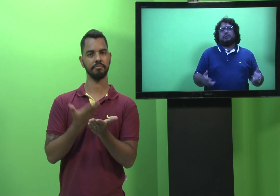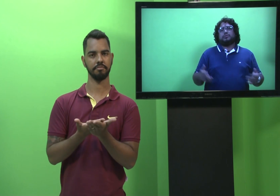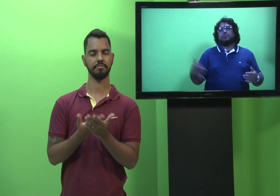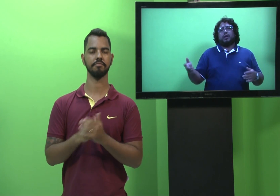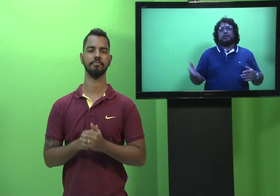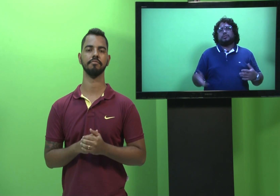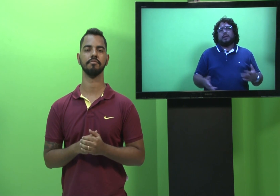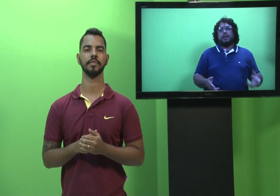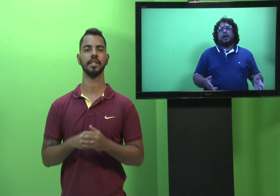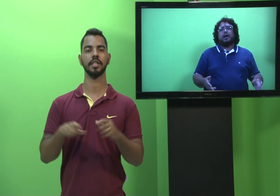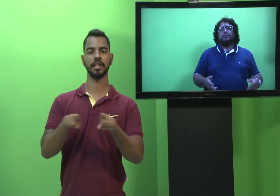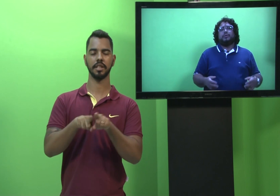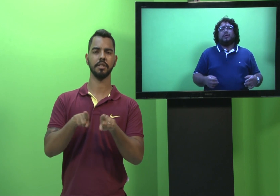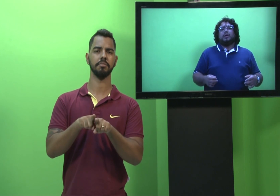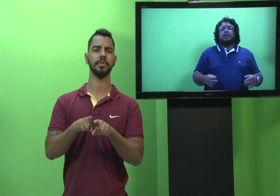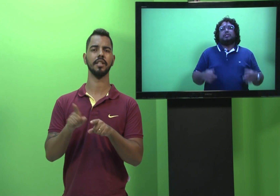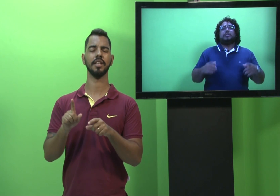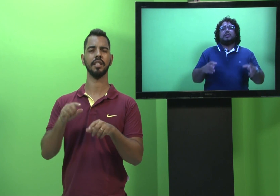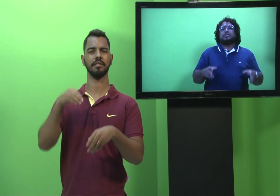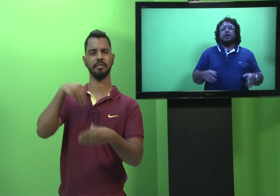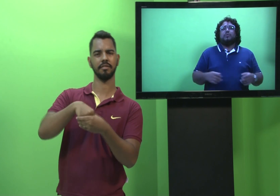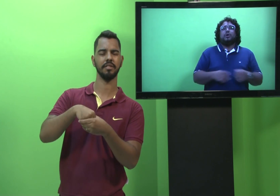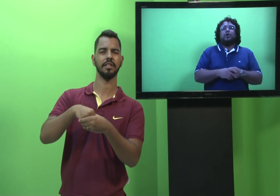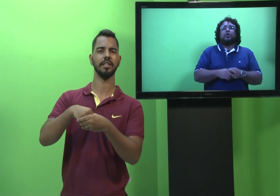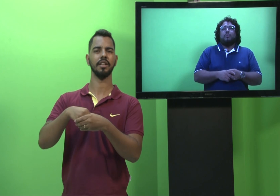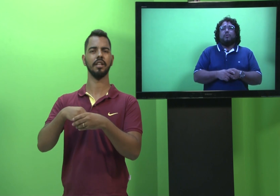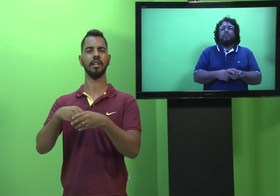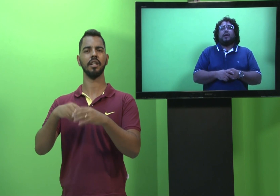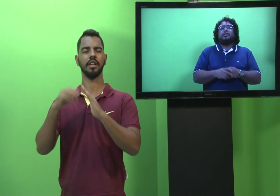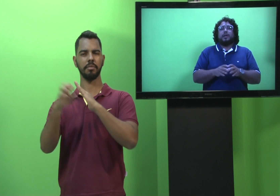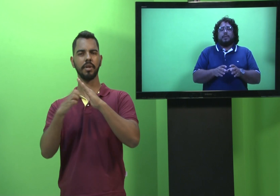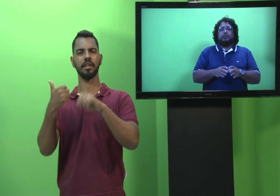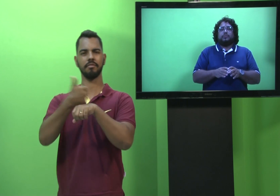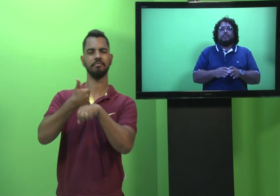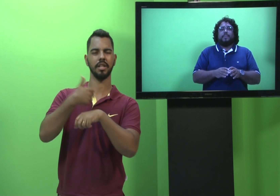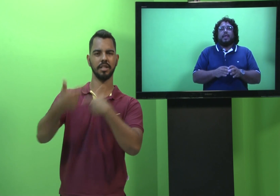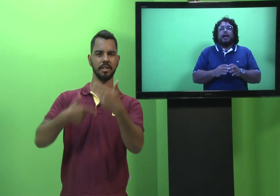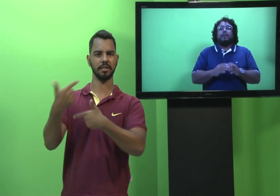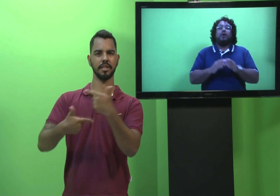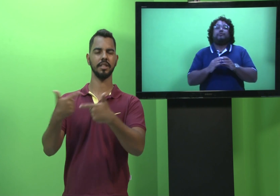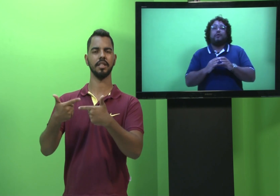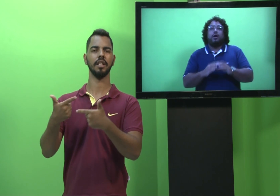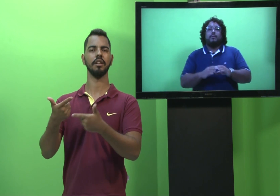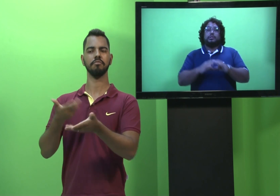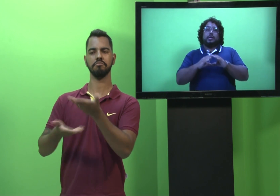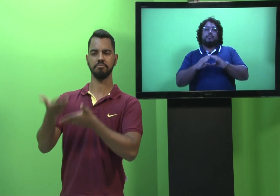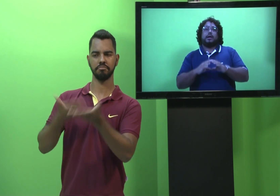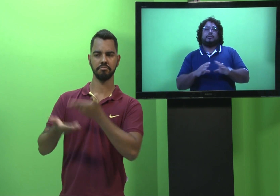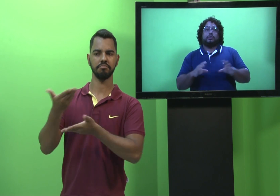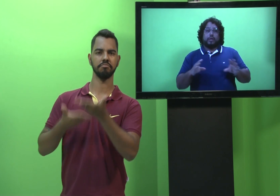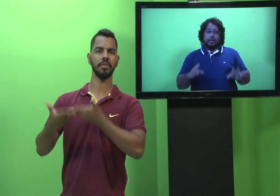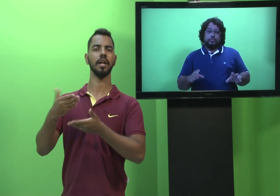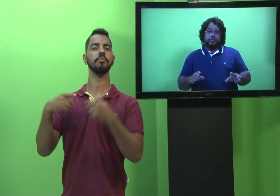aos colegas de trabalho e à direção como um planejamento. A melhor forma de lembrar as